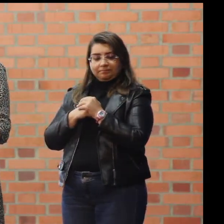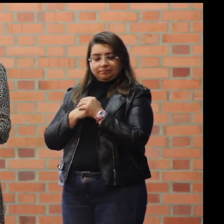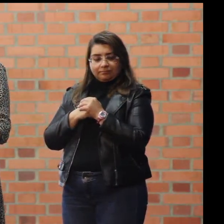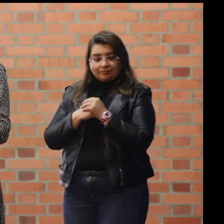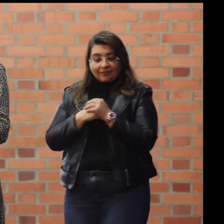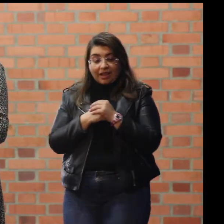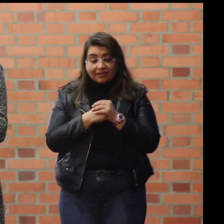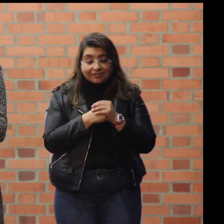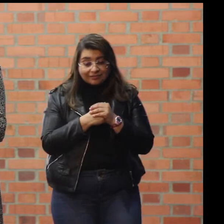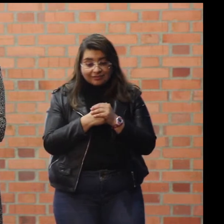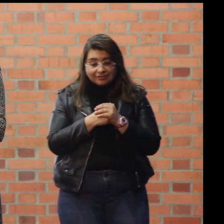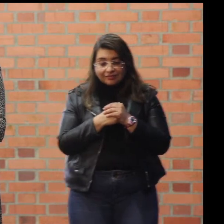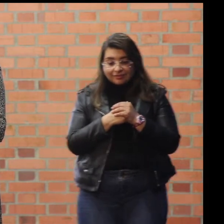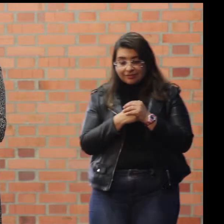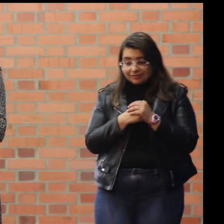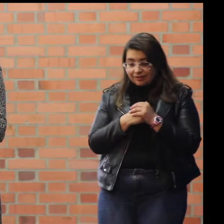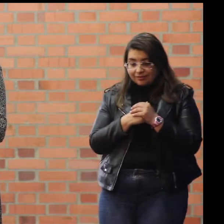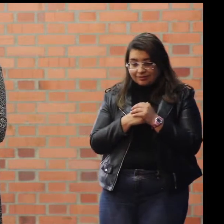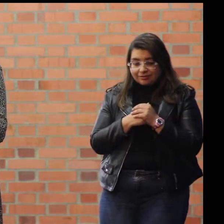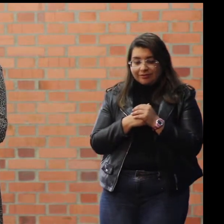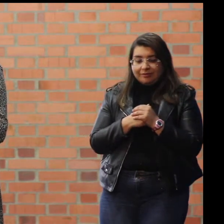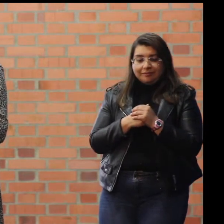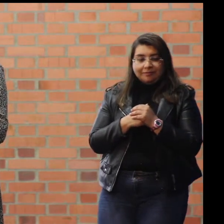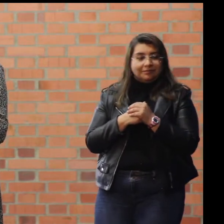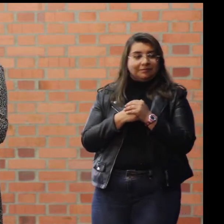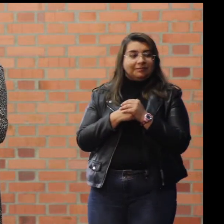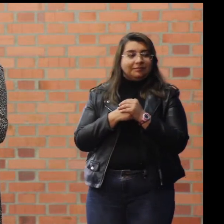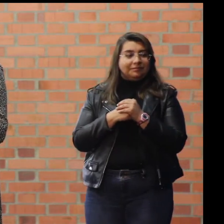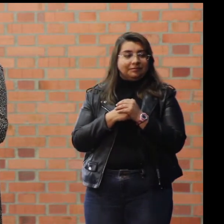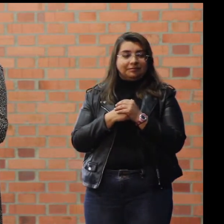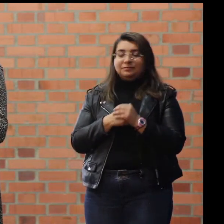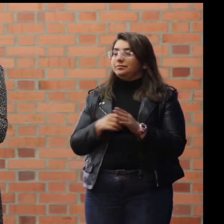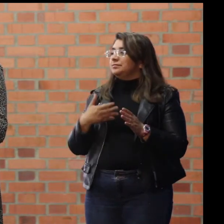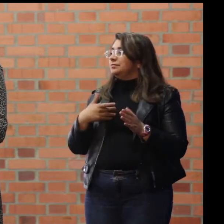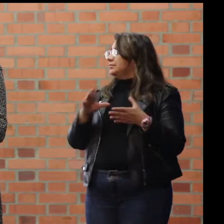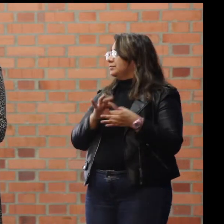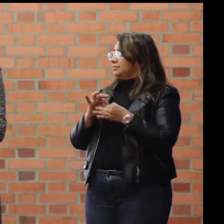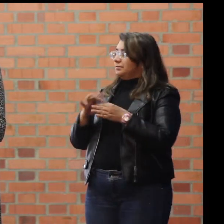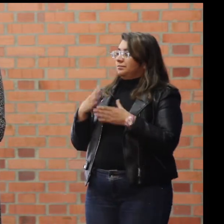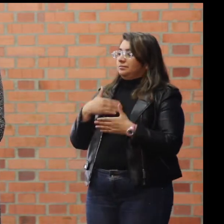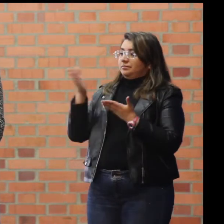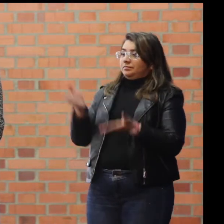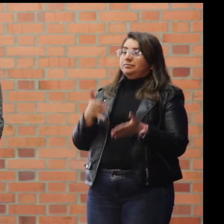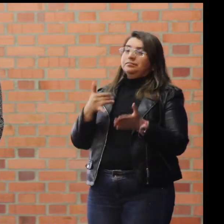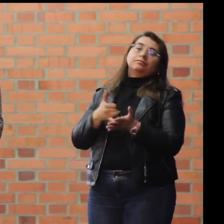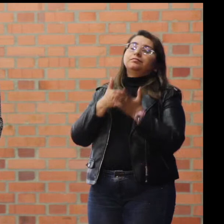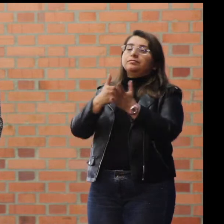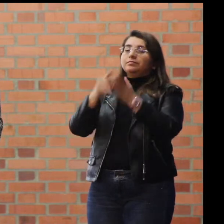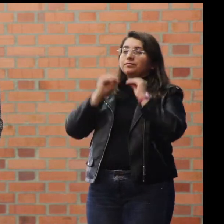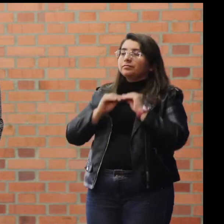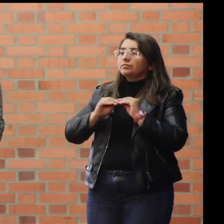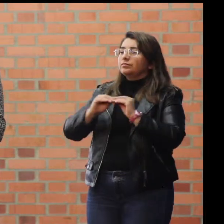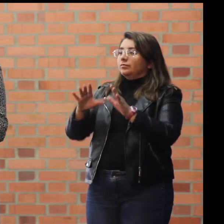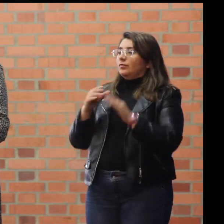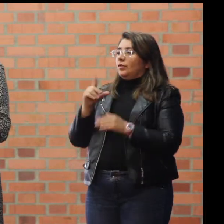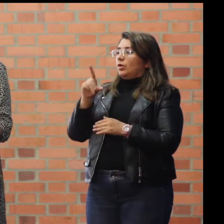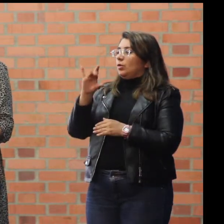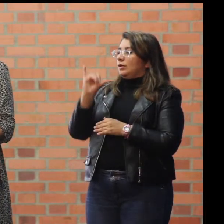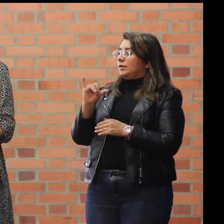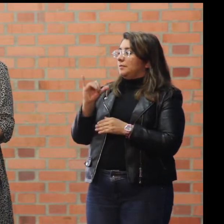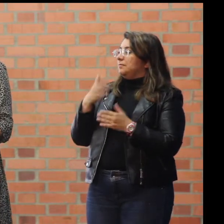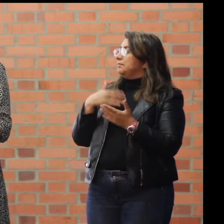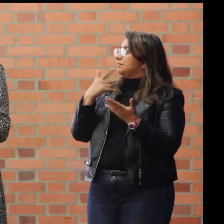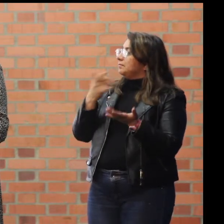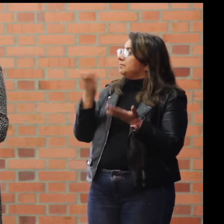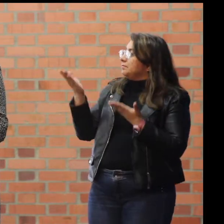ahora empezaremos a conocer de qué se trata el premio Lucy battenberg Ana Cristina González Vélez